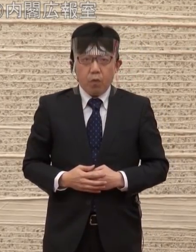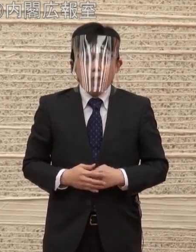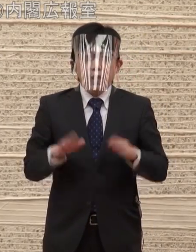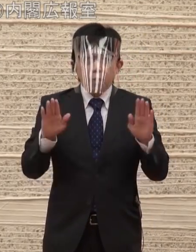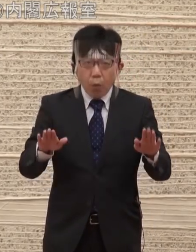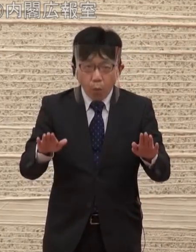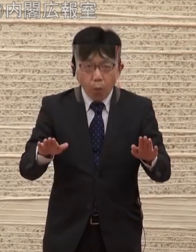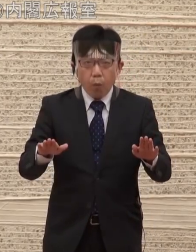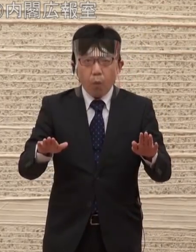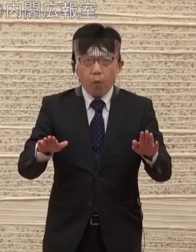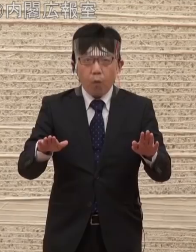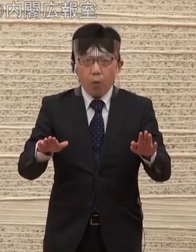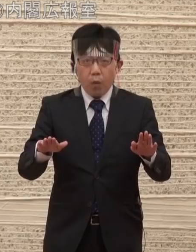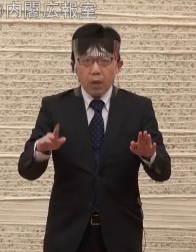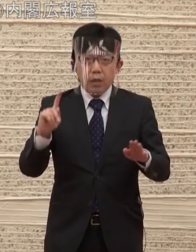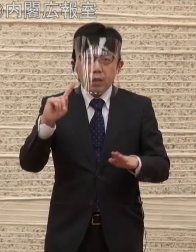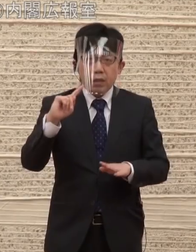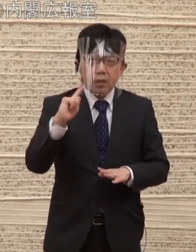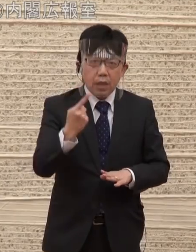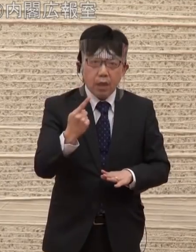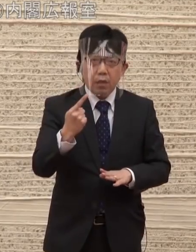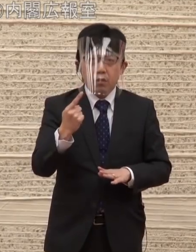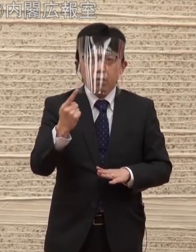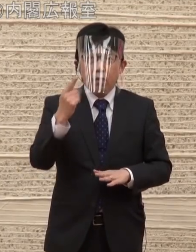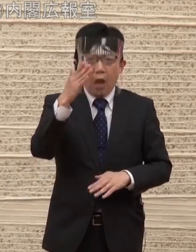今のところですねこれ1か月半でこの